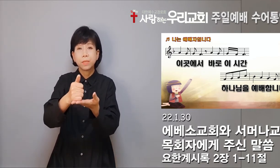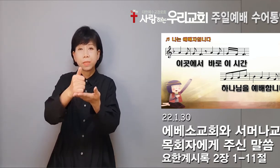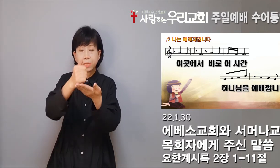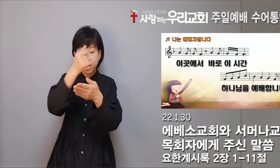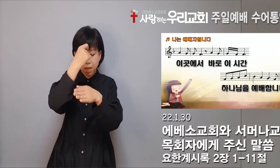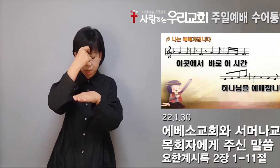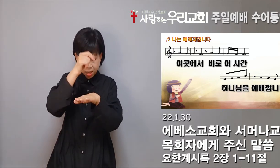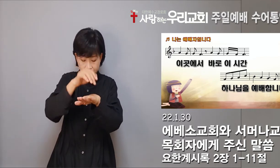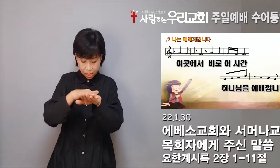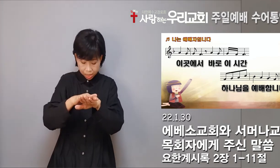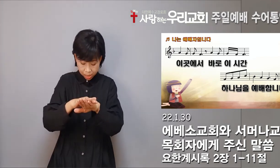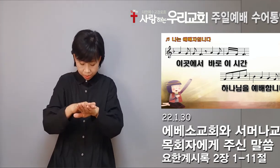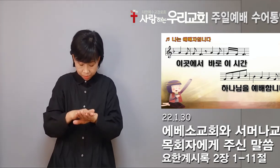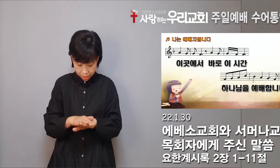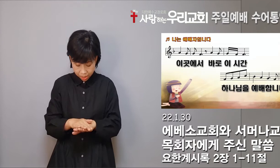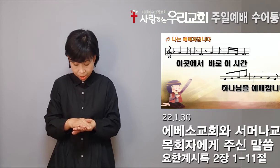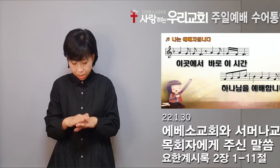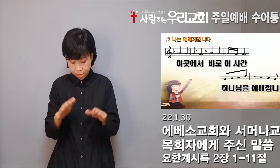하나님을